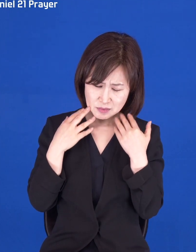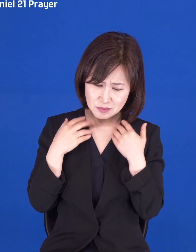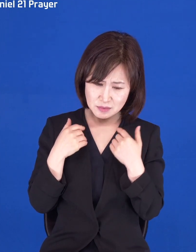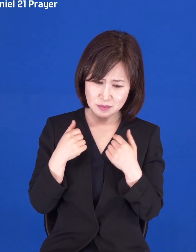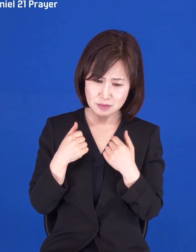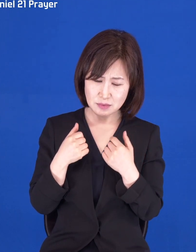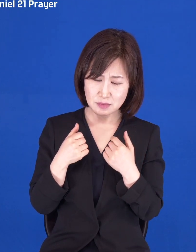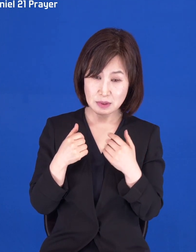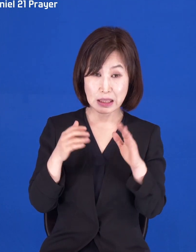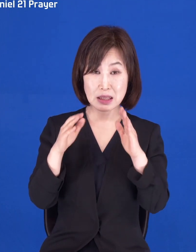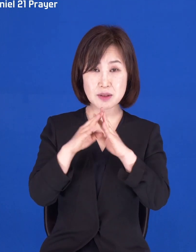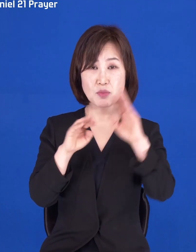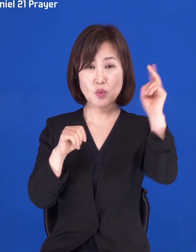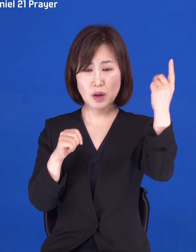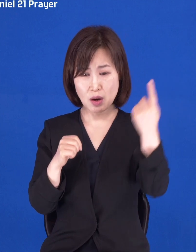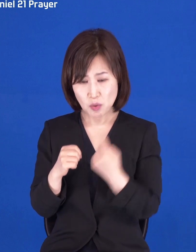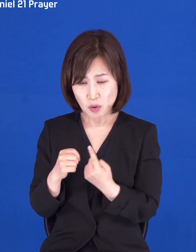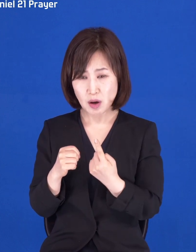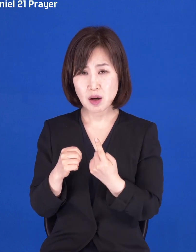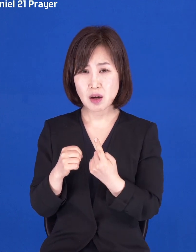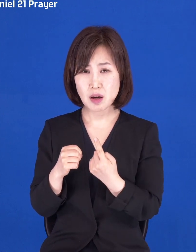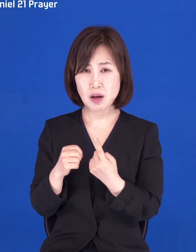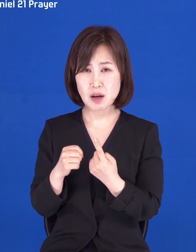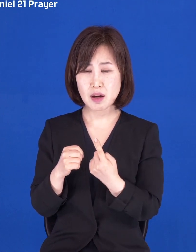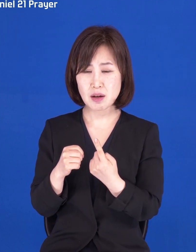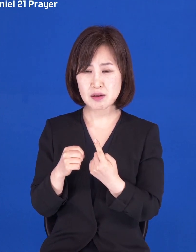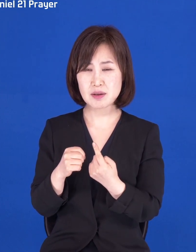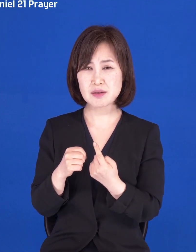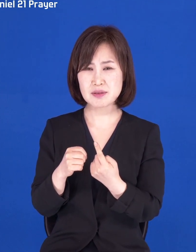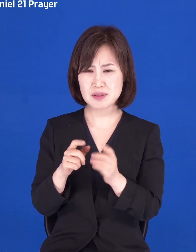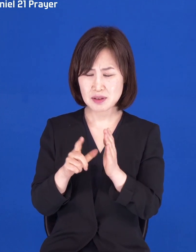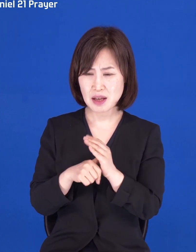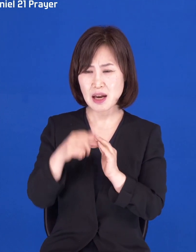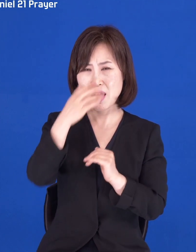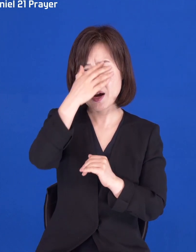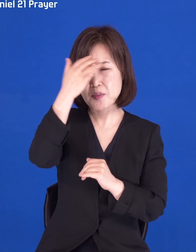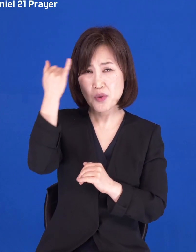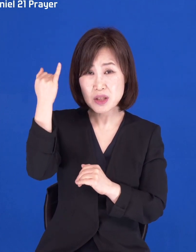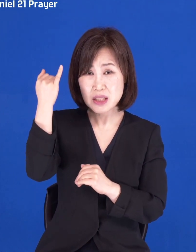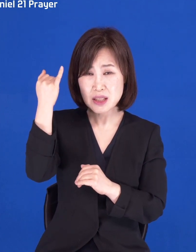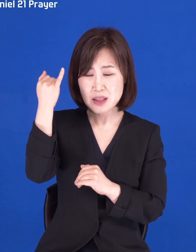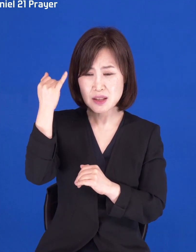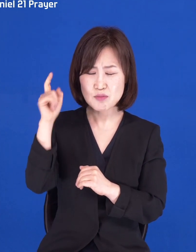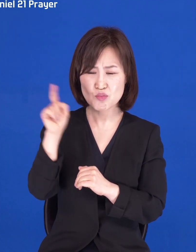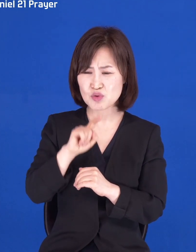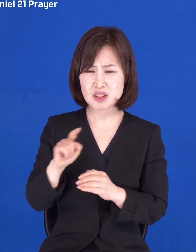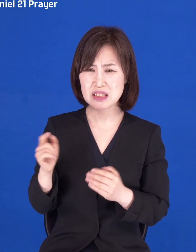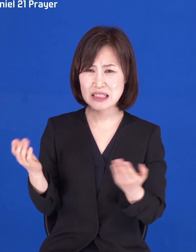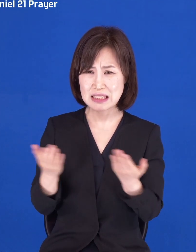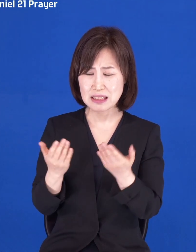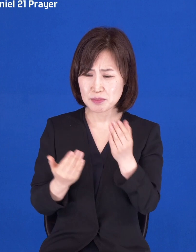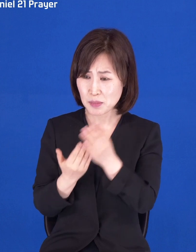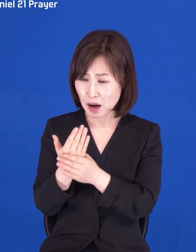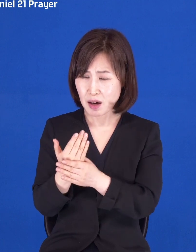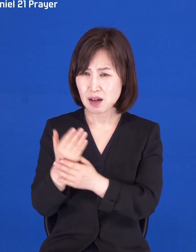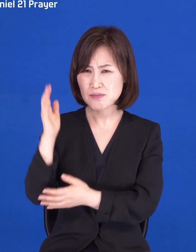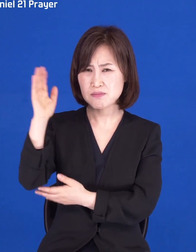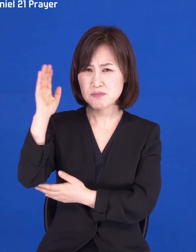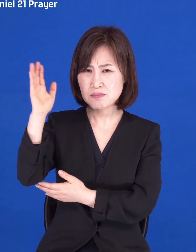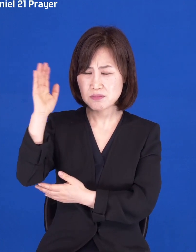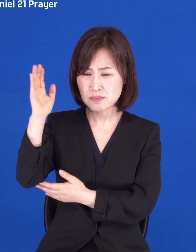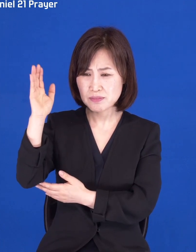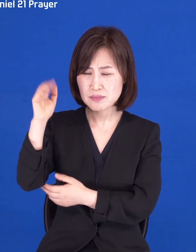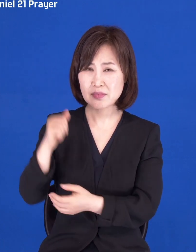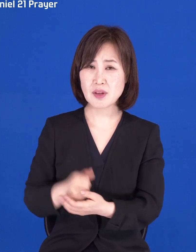집으로 돌아왔더니 할머니께서 그날 있었던 일들을 이야기해 주셨습니다. 낮에 아버지는